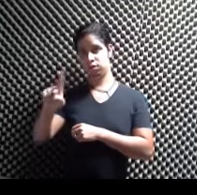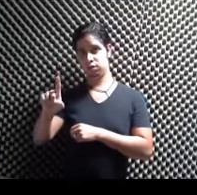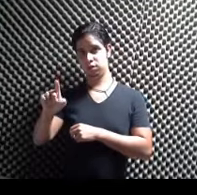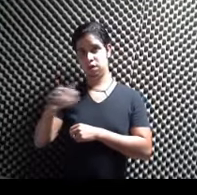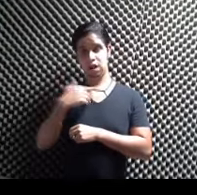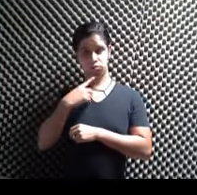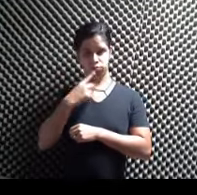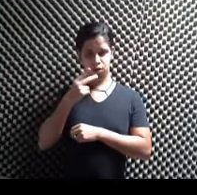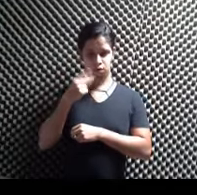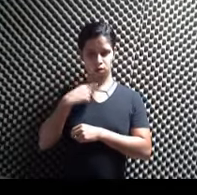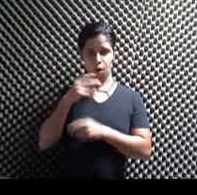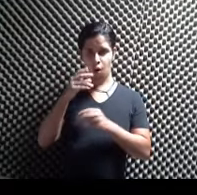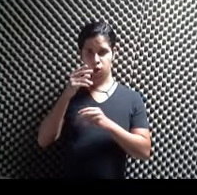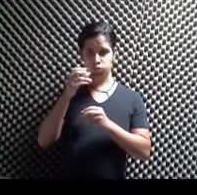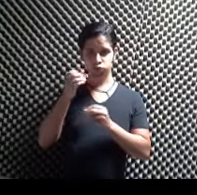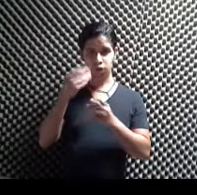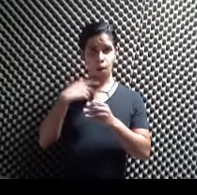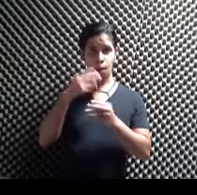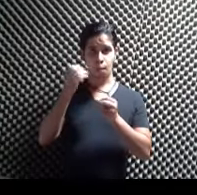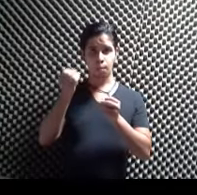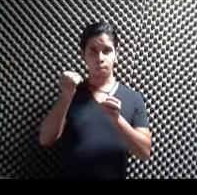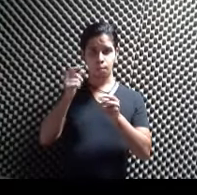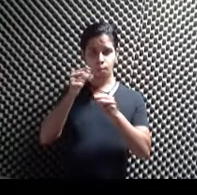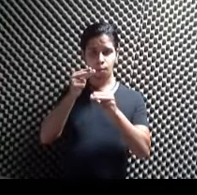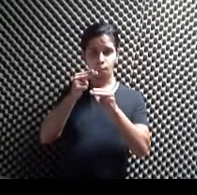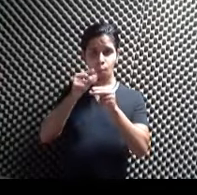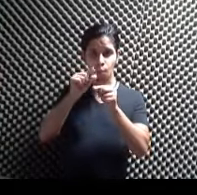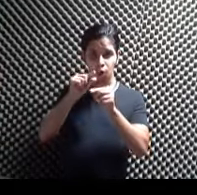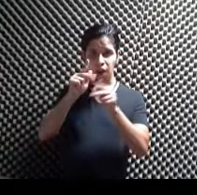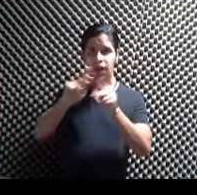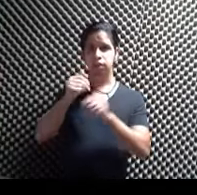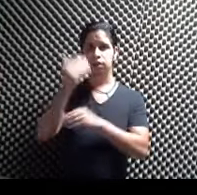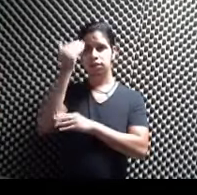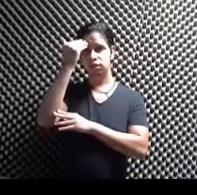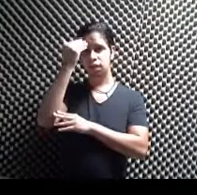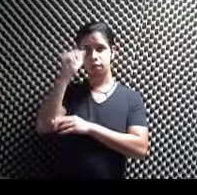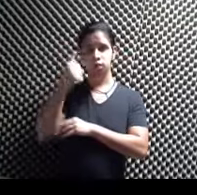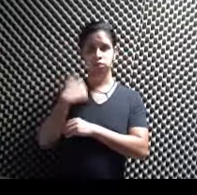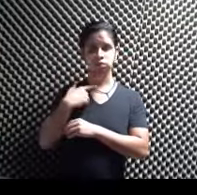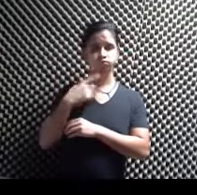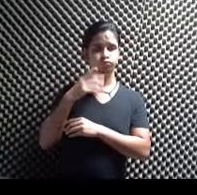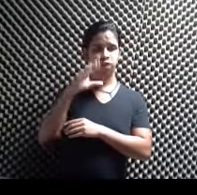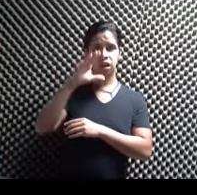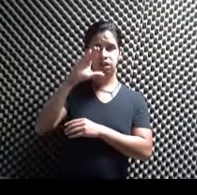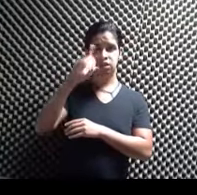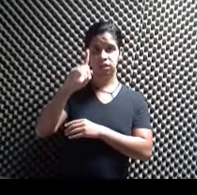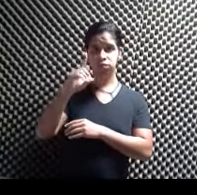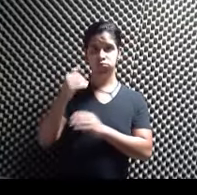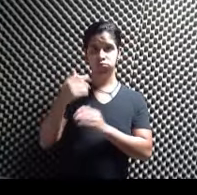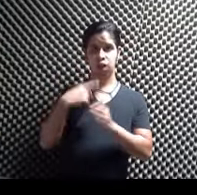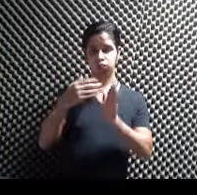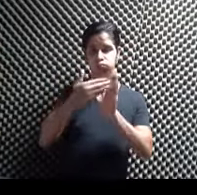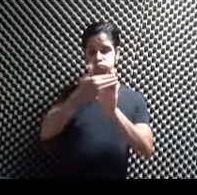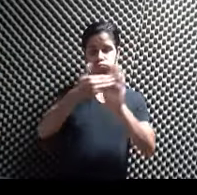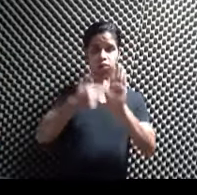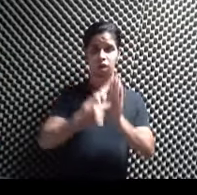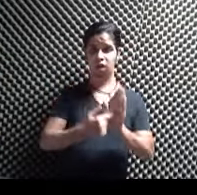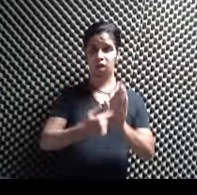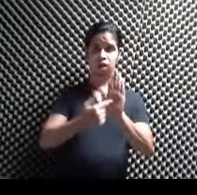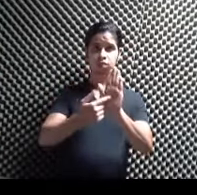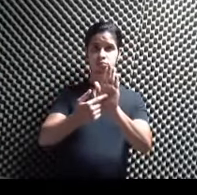niños. Mira tú. ¿Ah, sí? ¿Qué? Y la carátula del disco apenas se puede identificar que sería un disco infantil. Ajá, salió